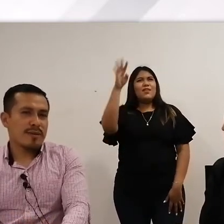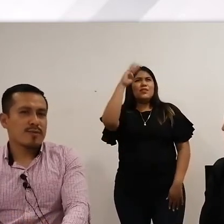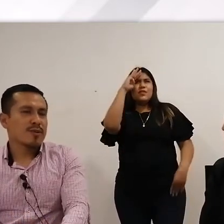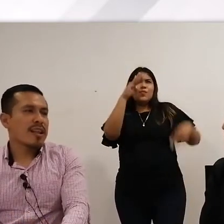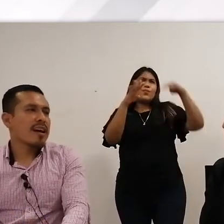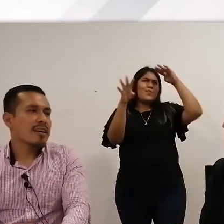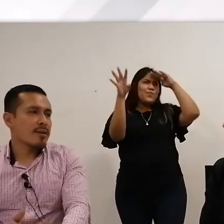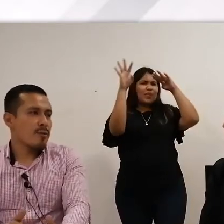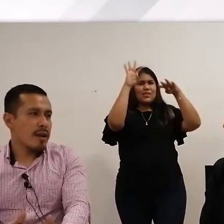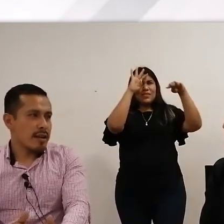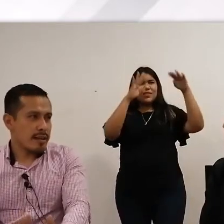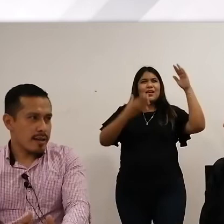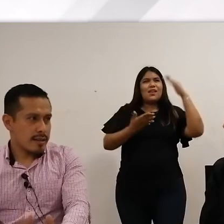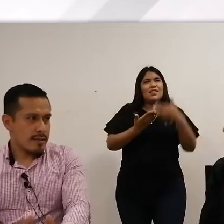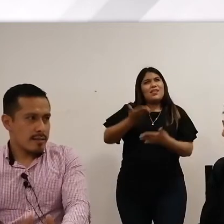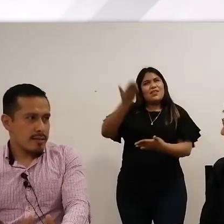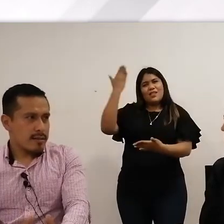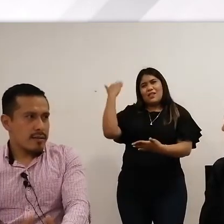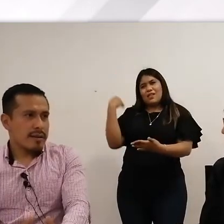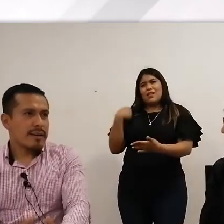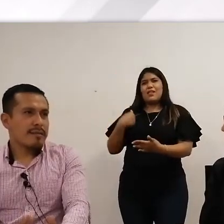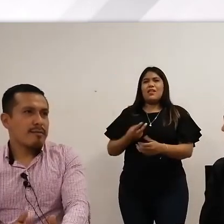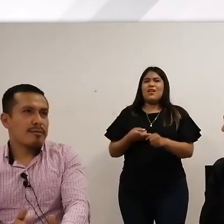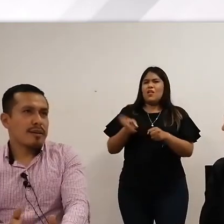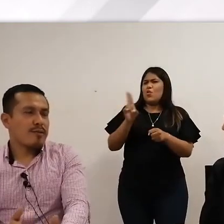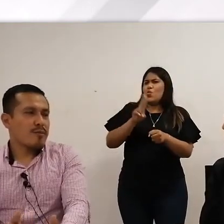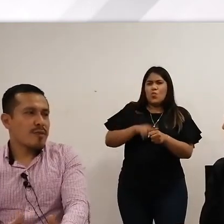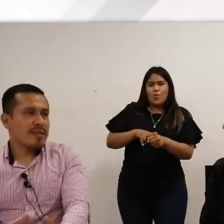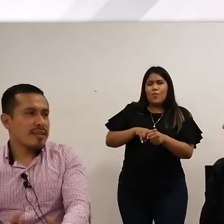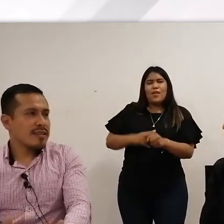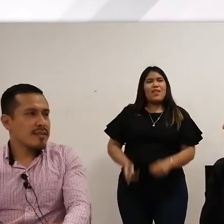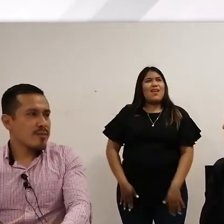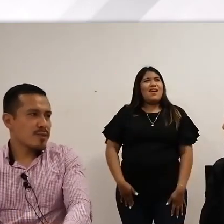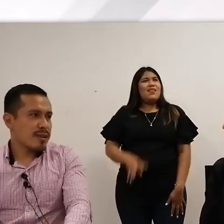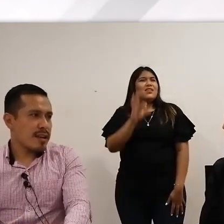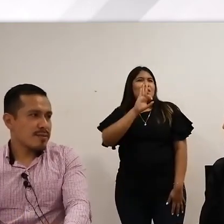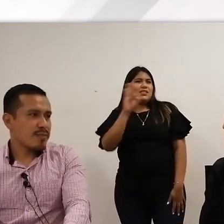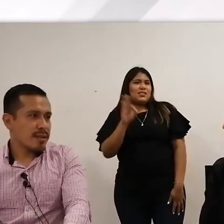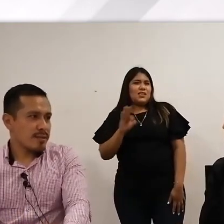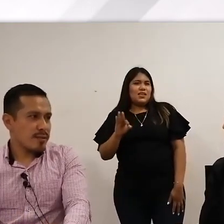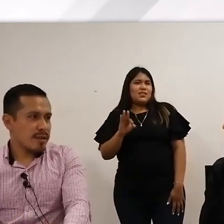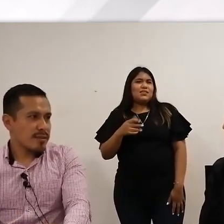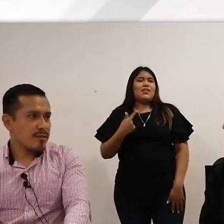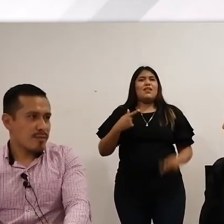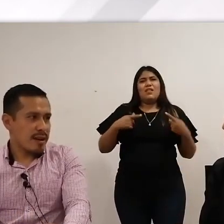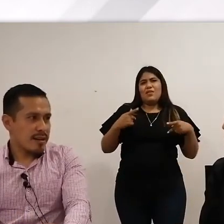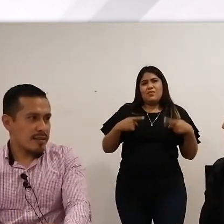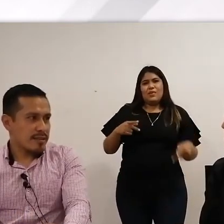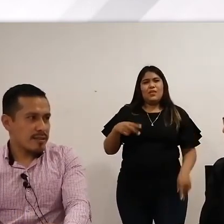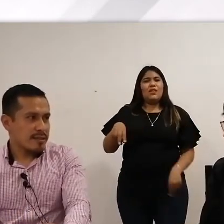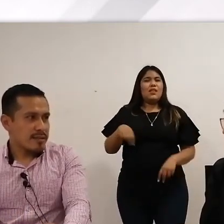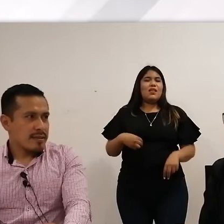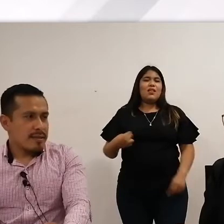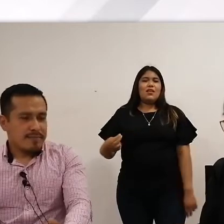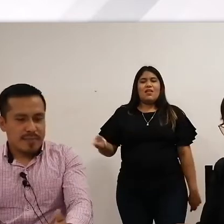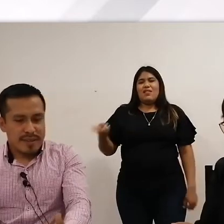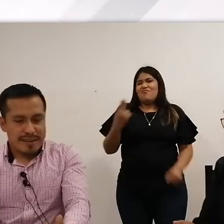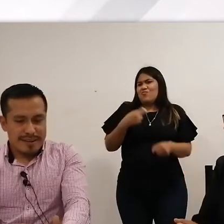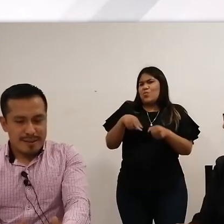nosotros llamamos la regularidad, lo que comúnmente decimos las personas normales.